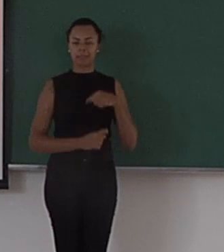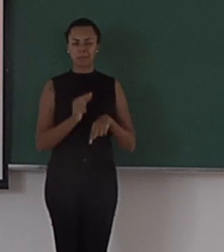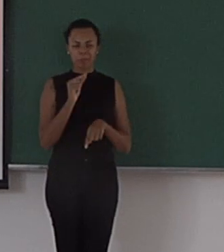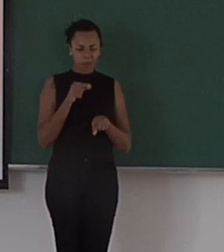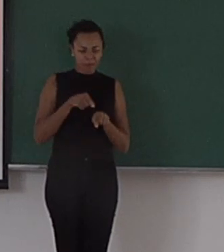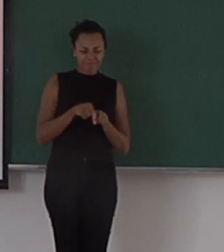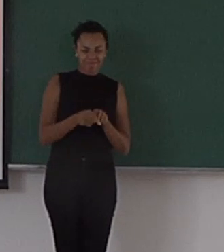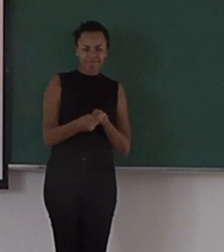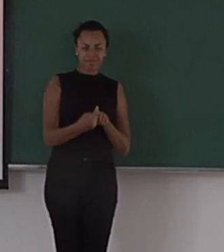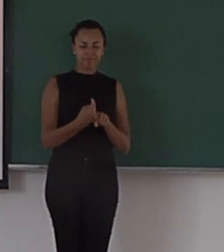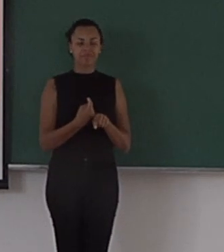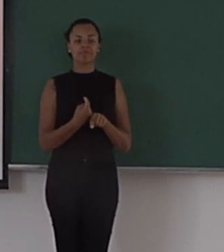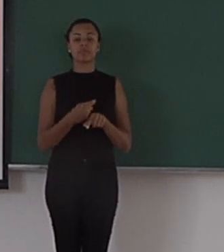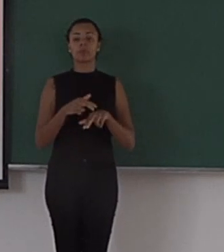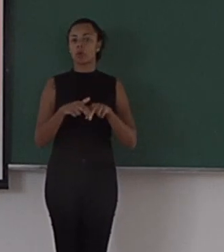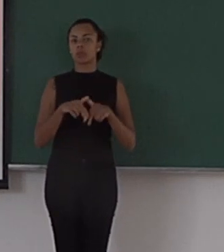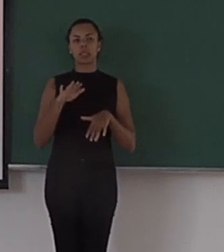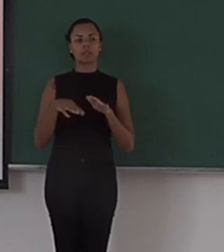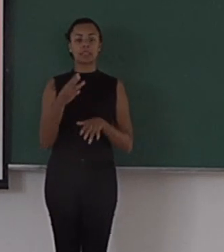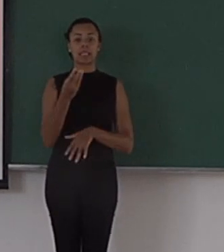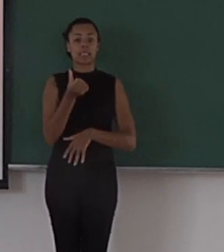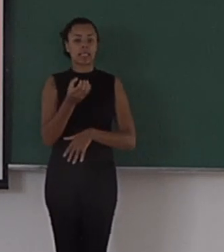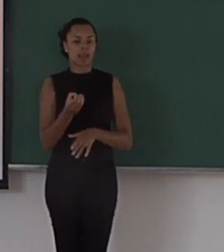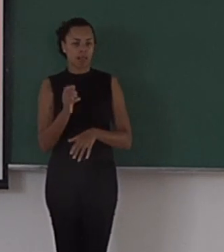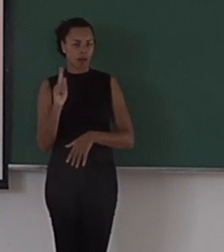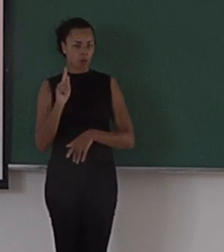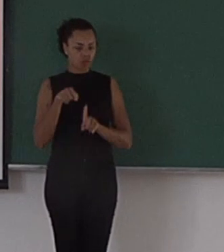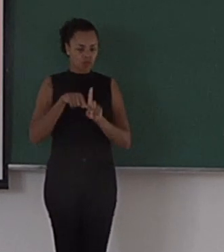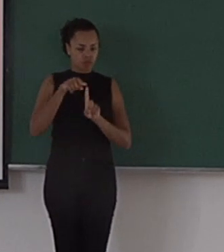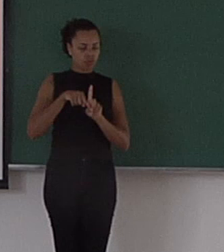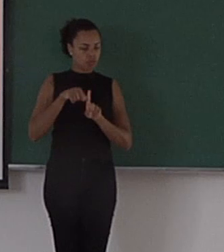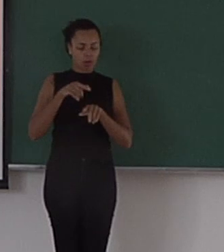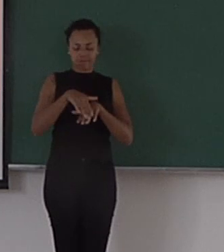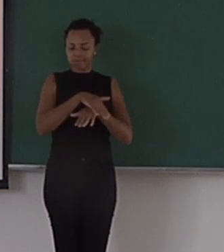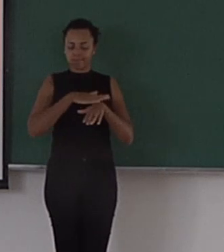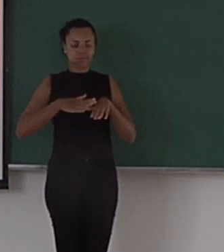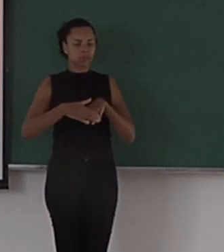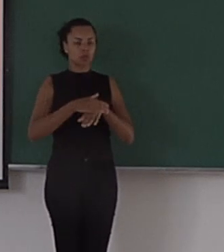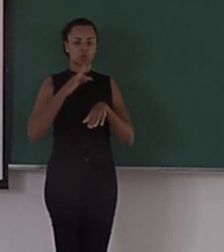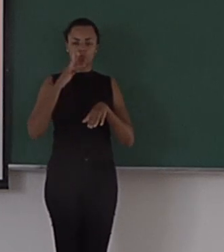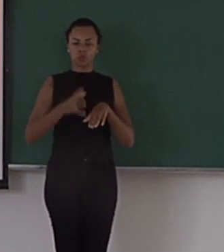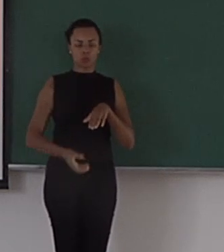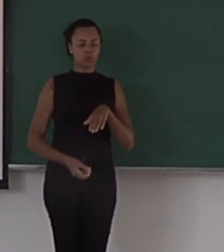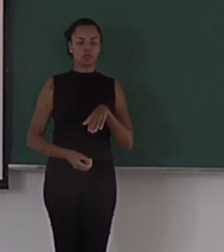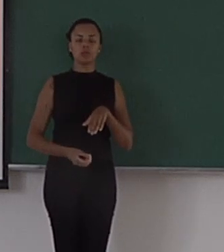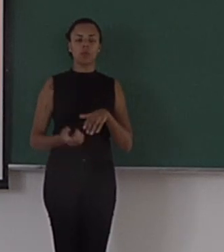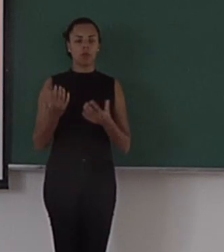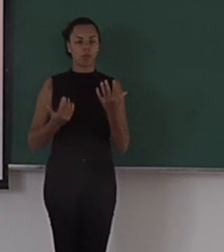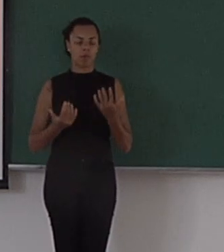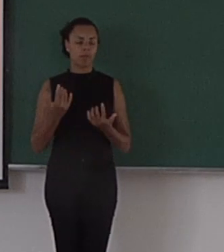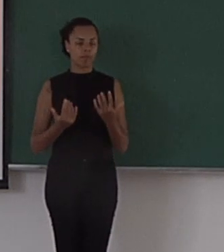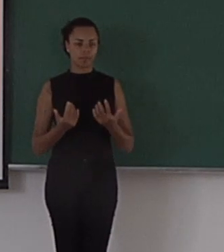bem, tá? Porque queima, às vezes, 360 graus. Queima toda a superfície da perna, do braço, né, do membro que